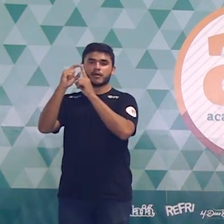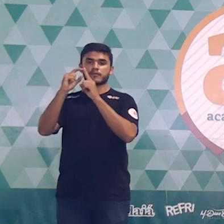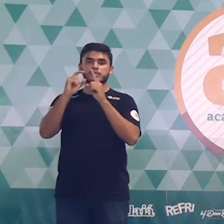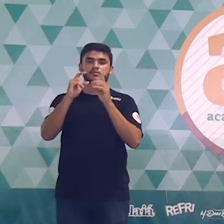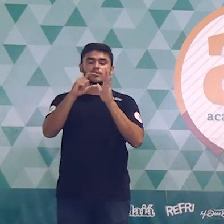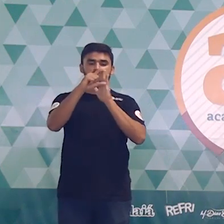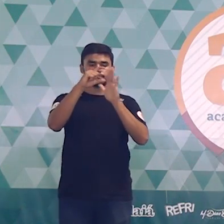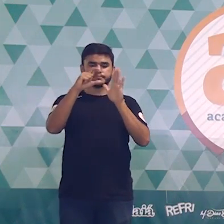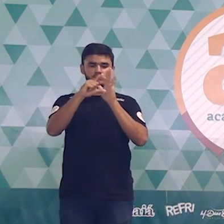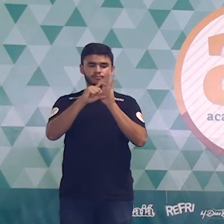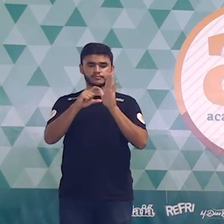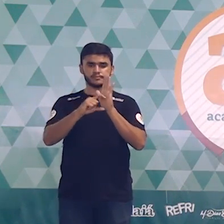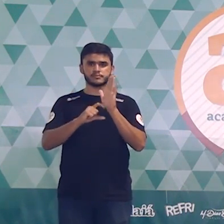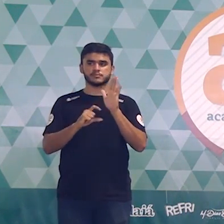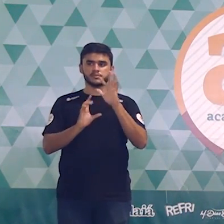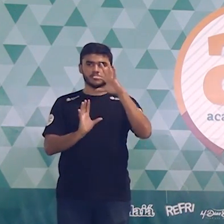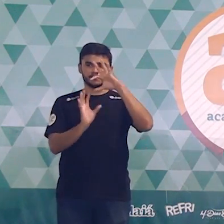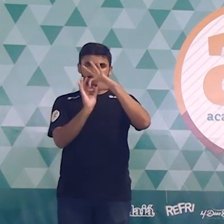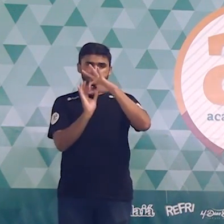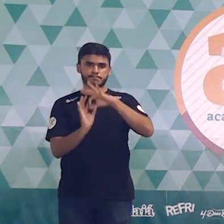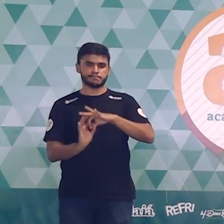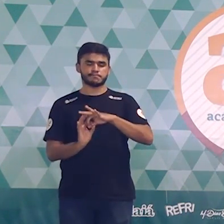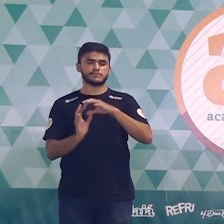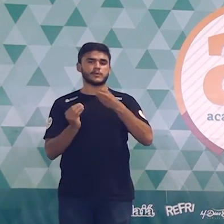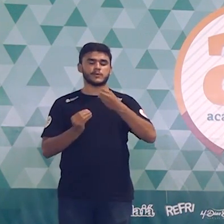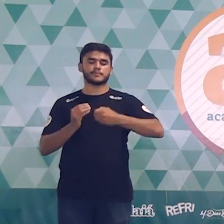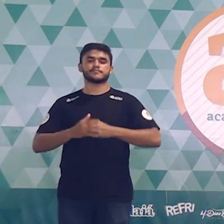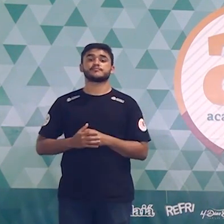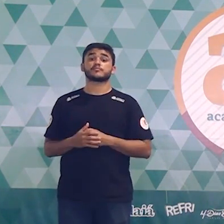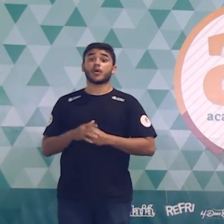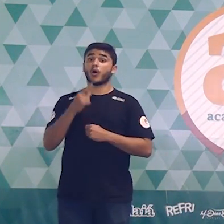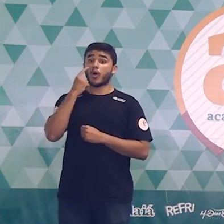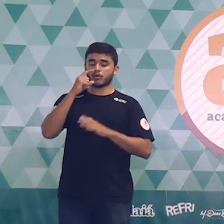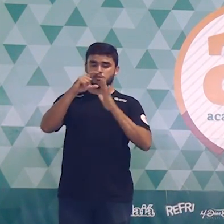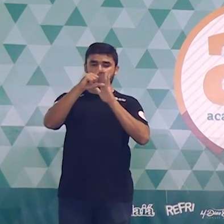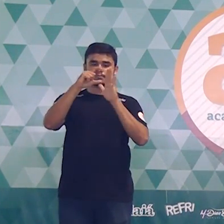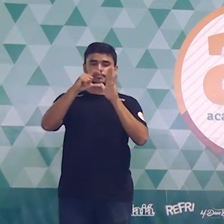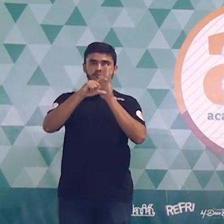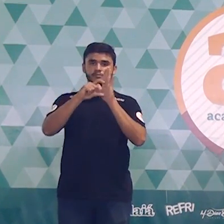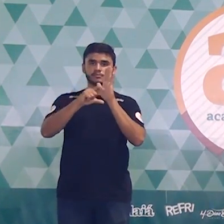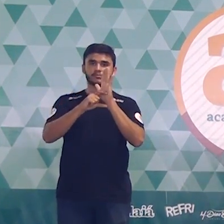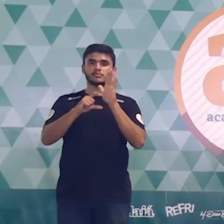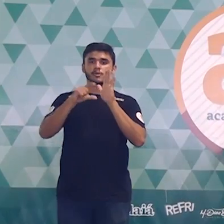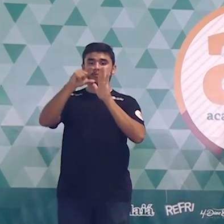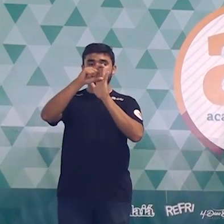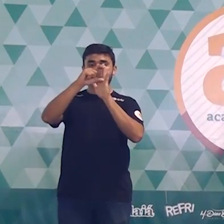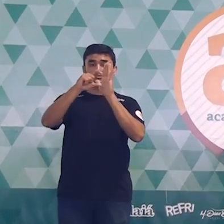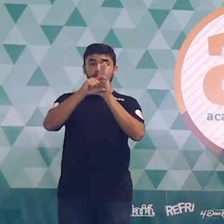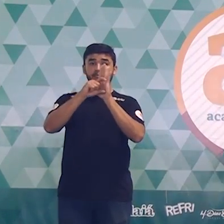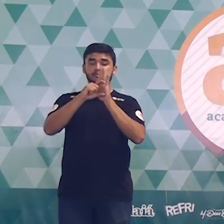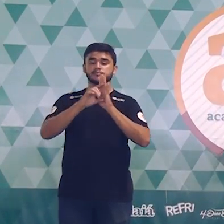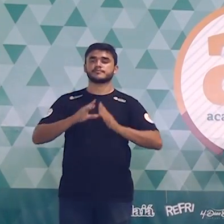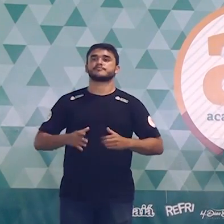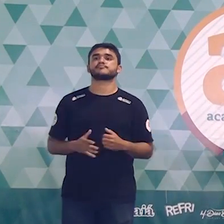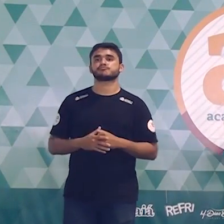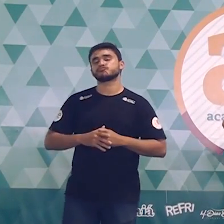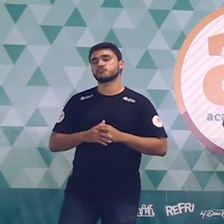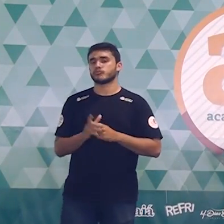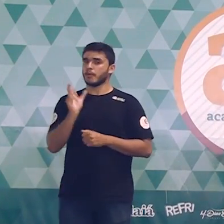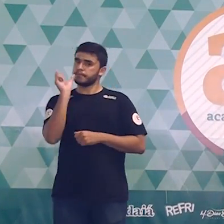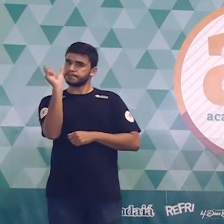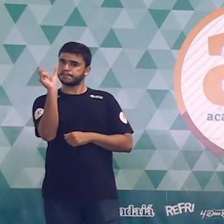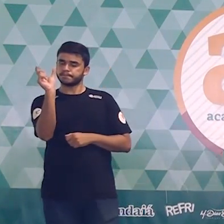lá. Como é que eu costumo ligar o segundo parágrafo com o primeiro? Qual o segundo parágrafo? Costuma